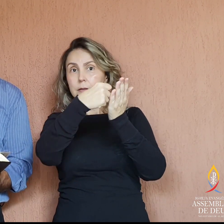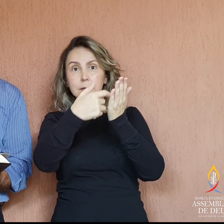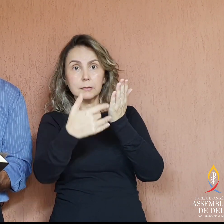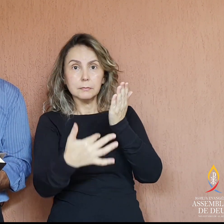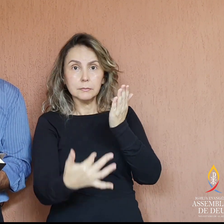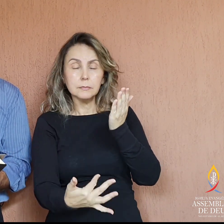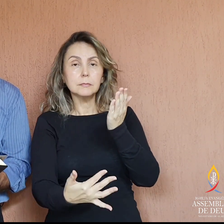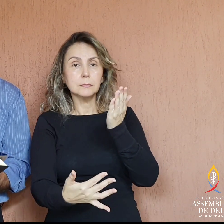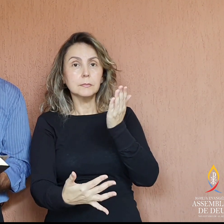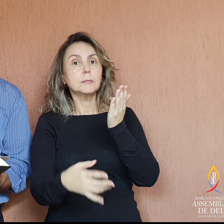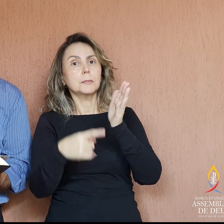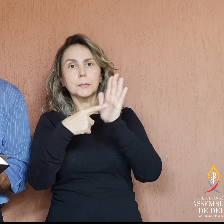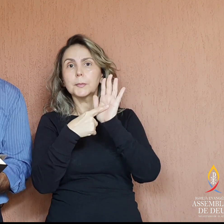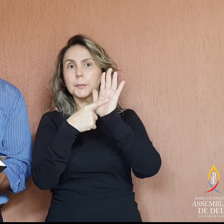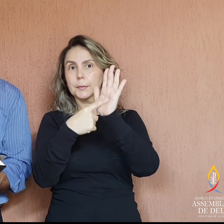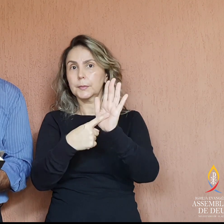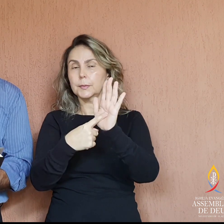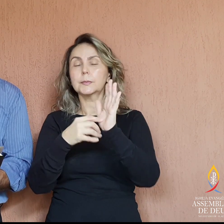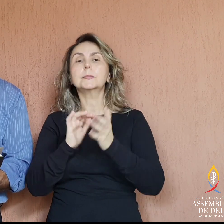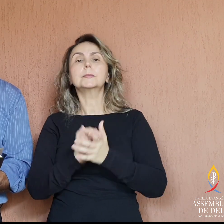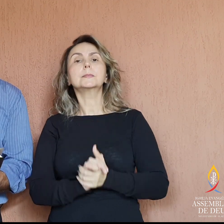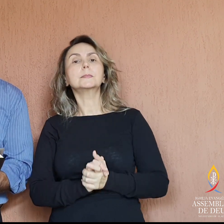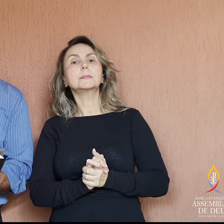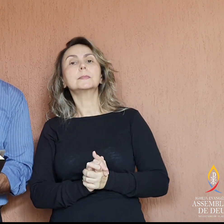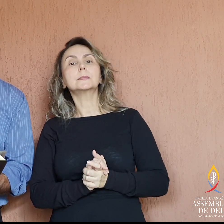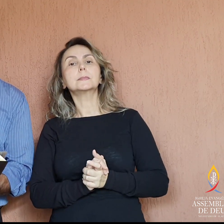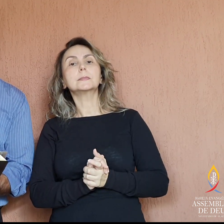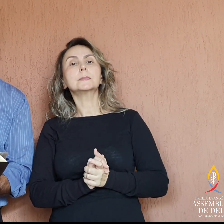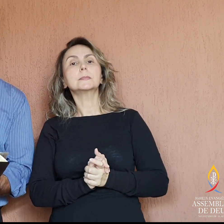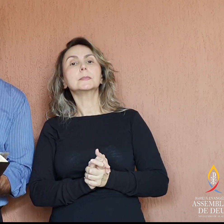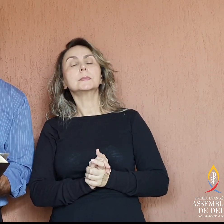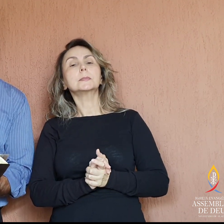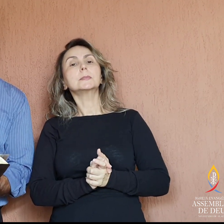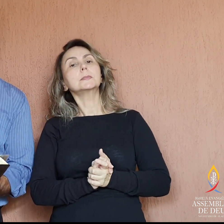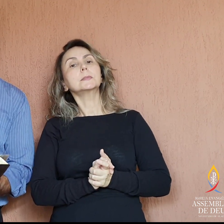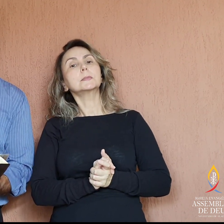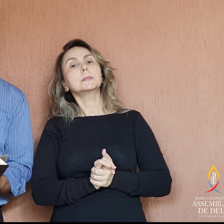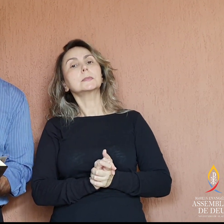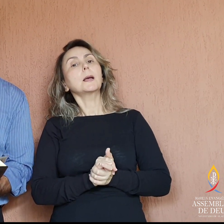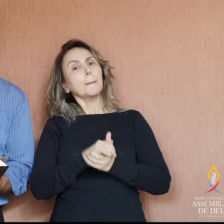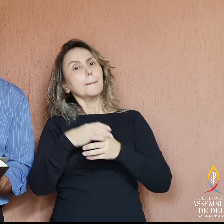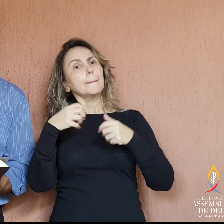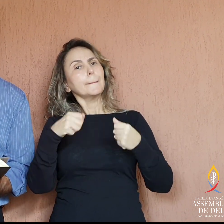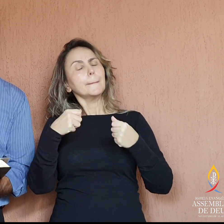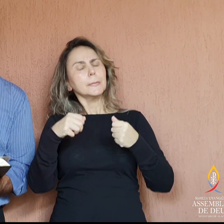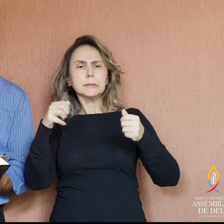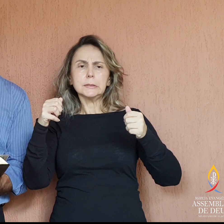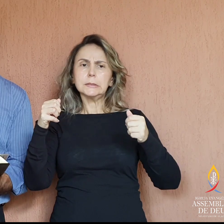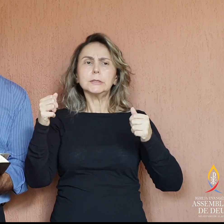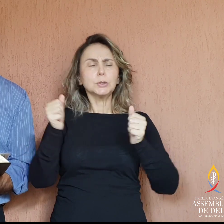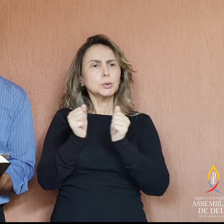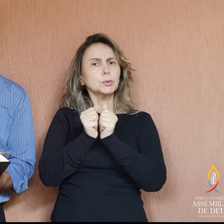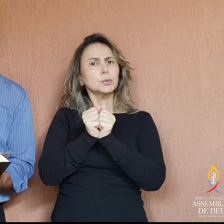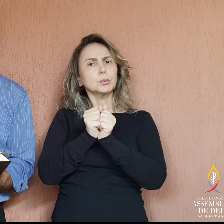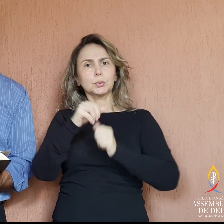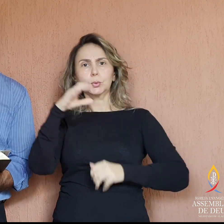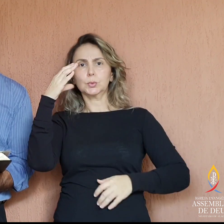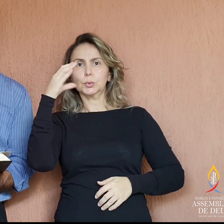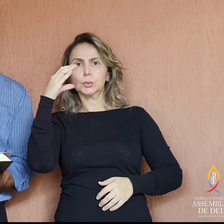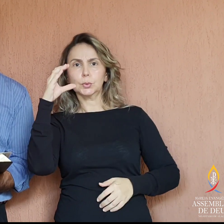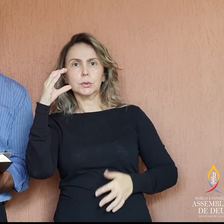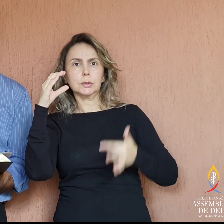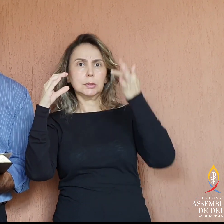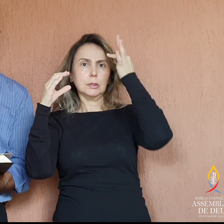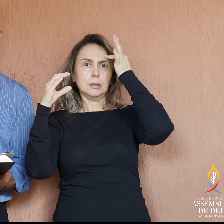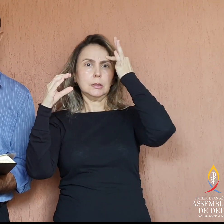Bíblia fala, ela mostra, ela tem que andar junto com a ciência. A ciência que